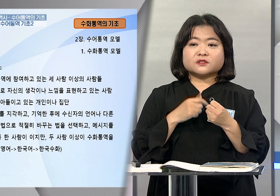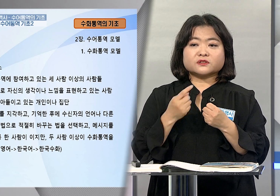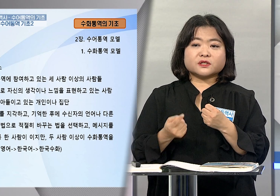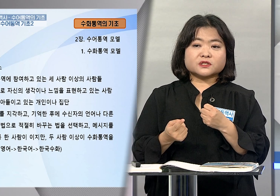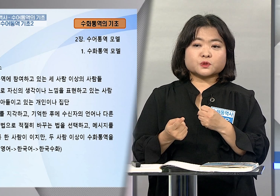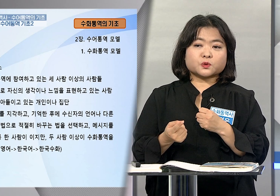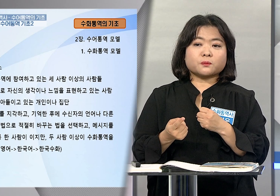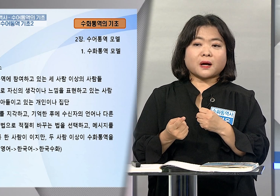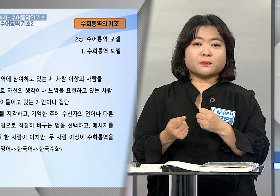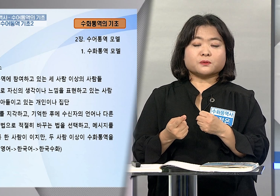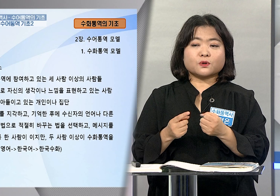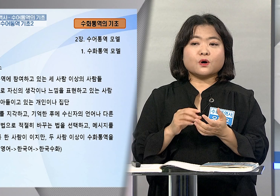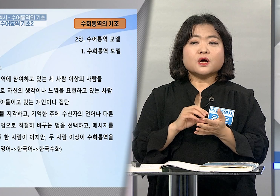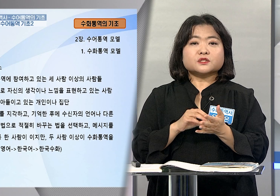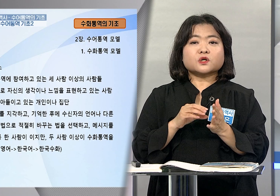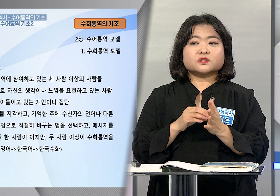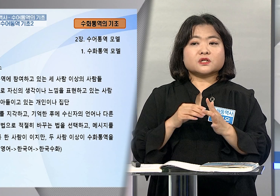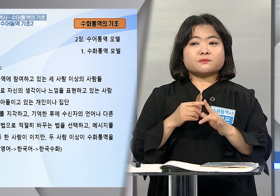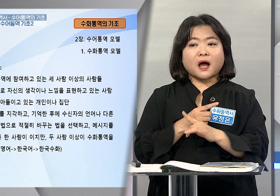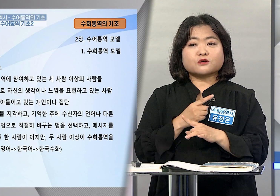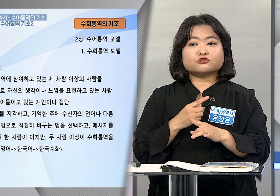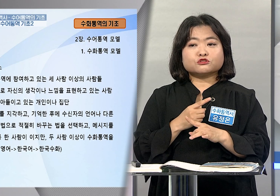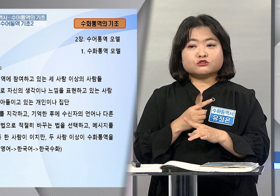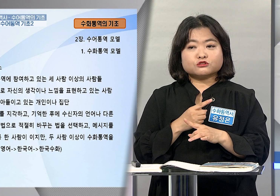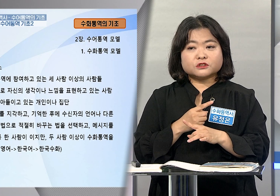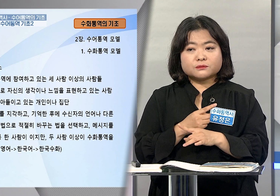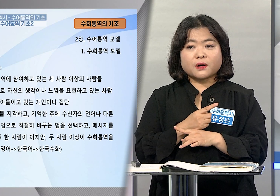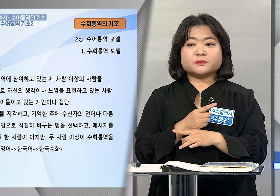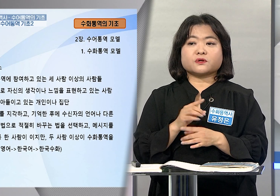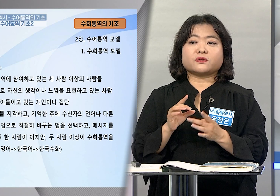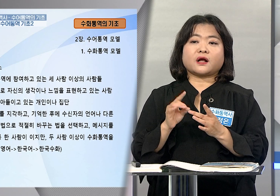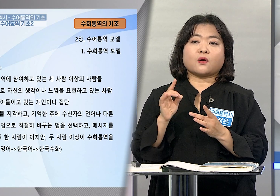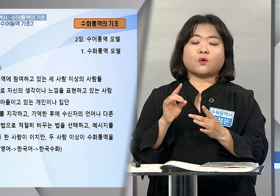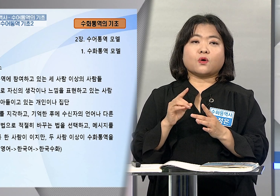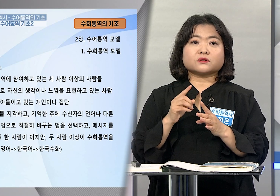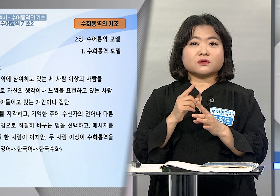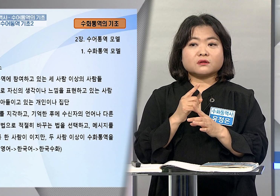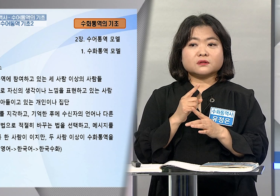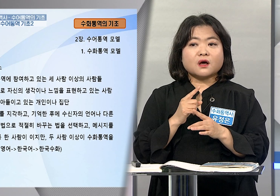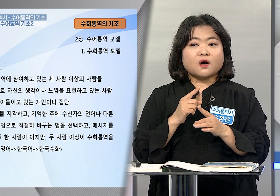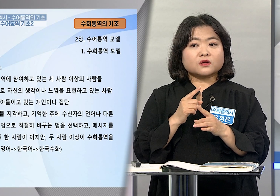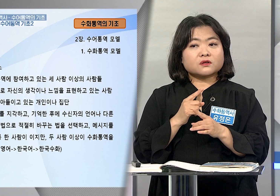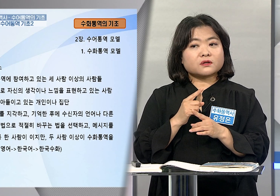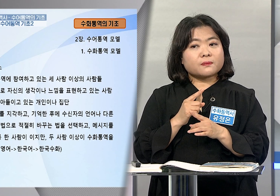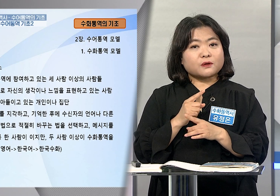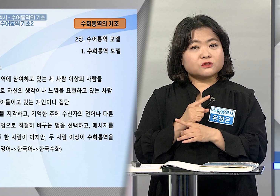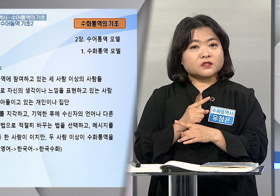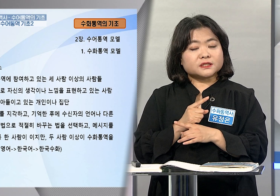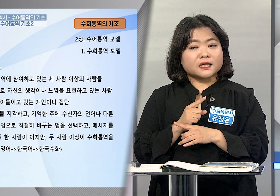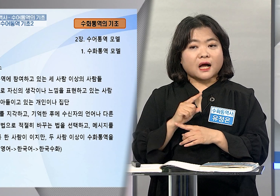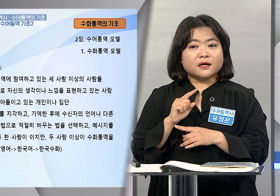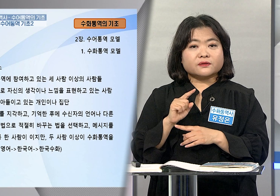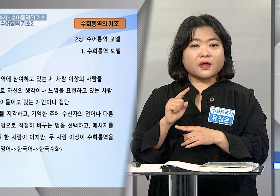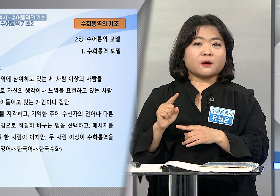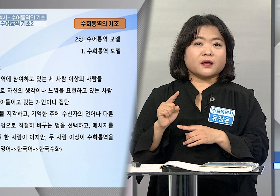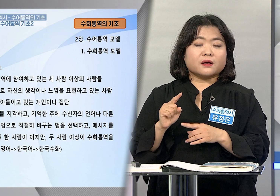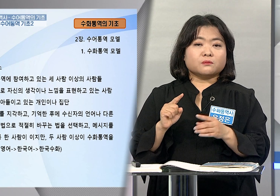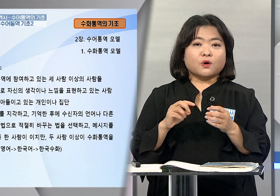형태의 의사소통 방법으로 적절히 바꾸는 법을 선택하고 어떻게 바꿀 것인가. 네, 뭐